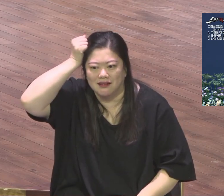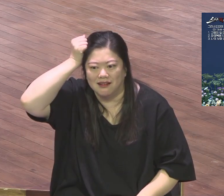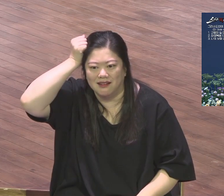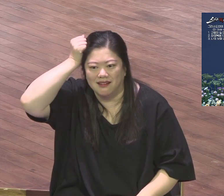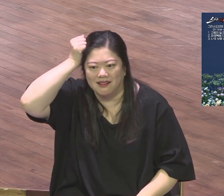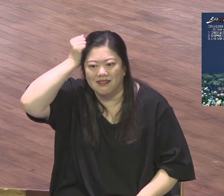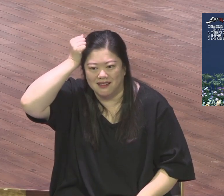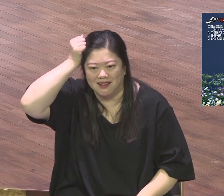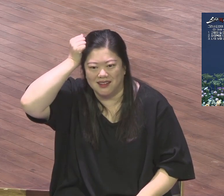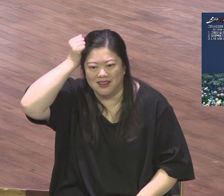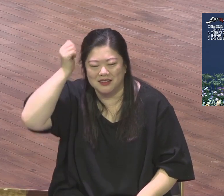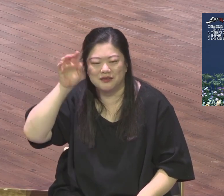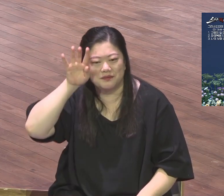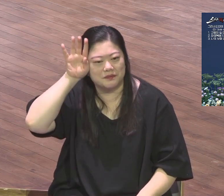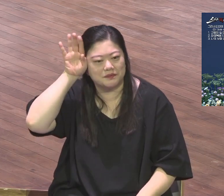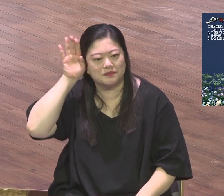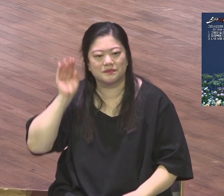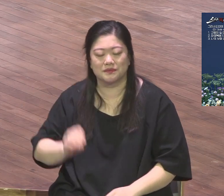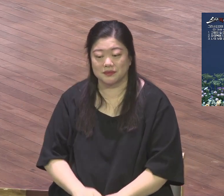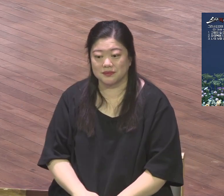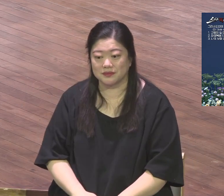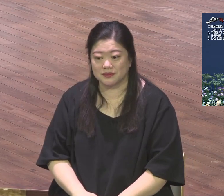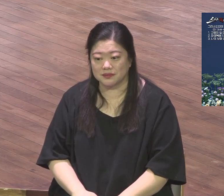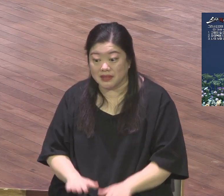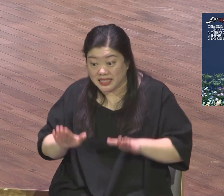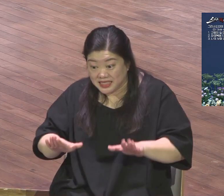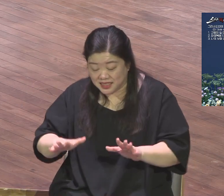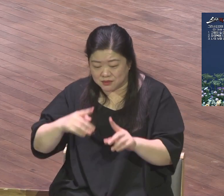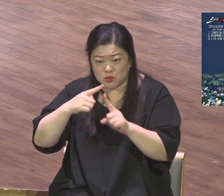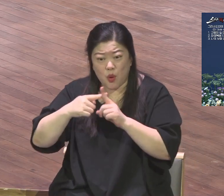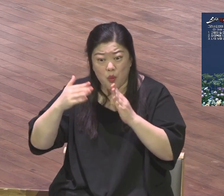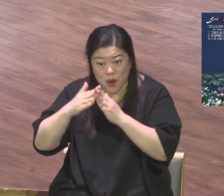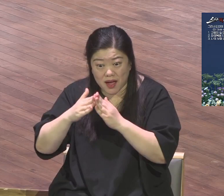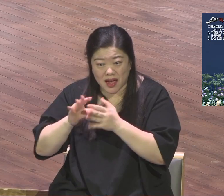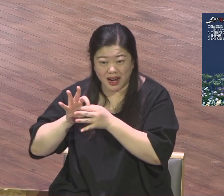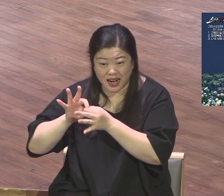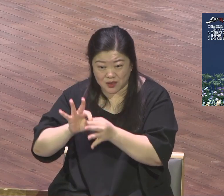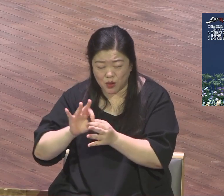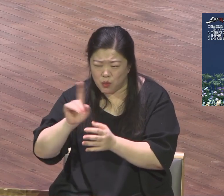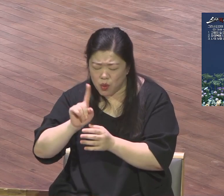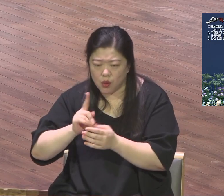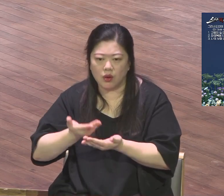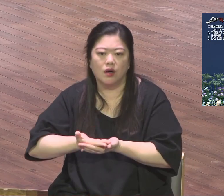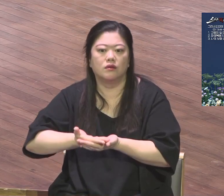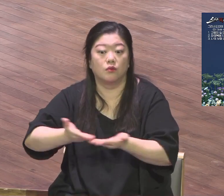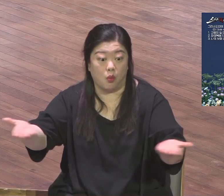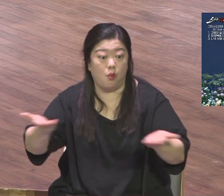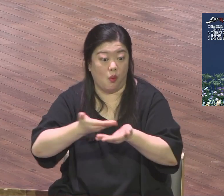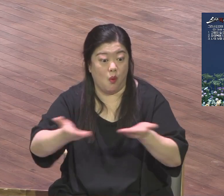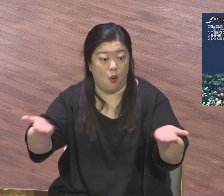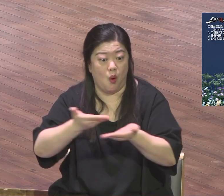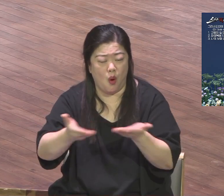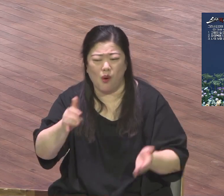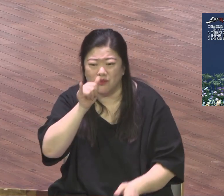여러분, 교회는 뭔가를 계속해서 자꾸 어떻게 해야 돼요? 줘야